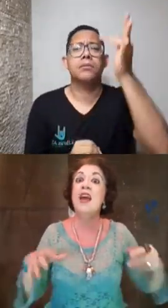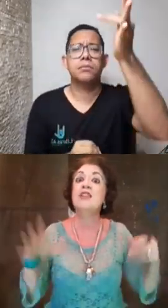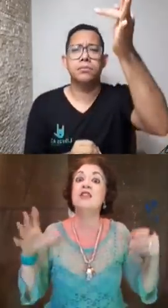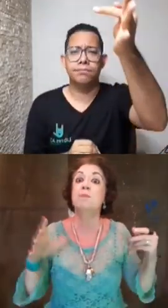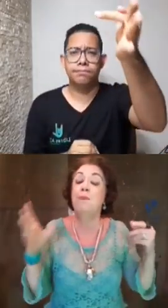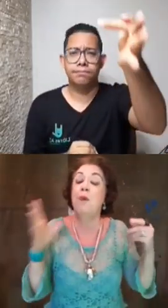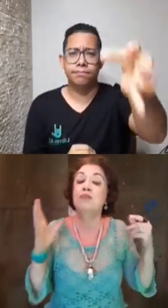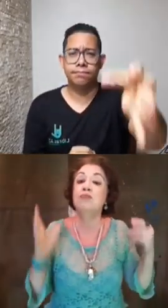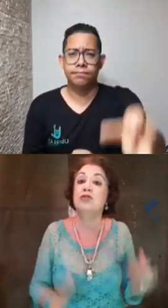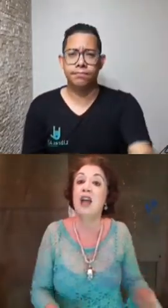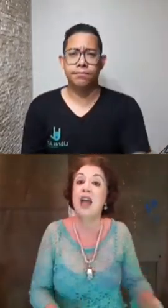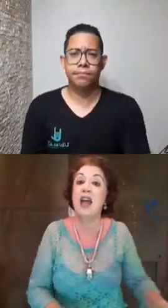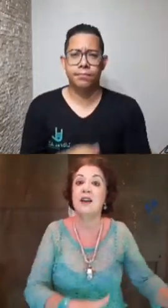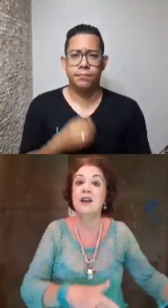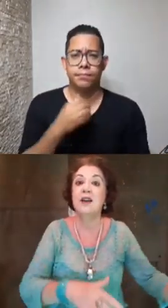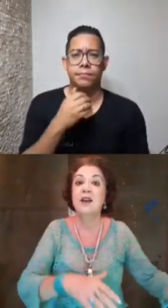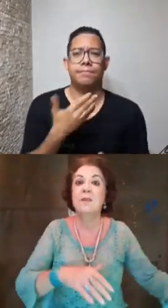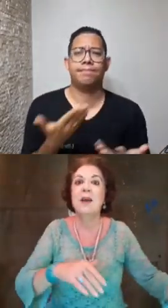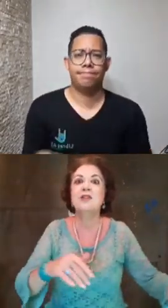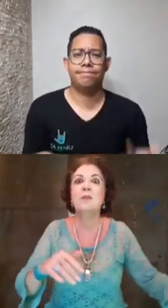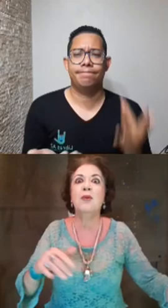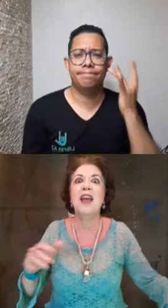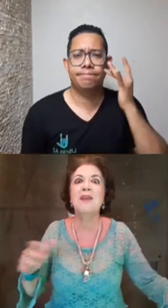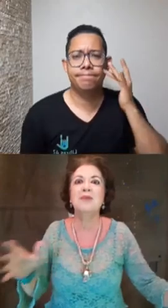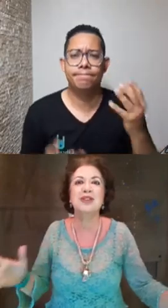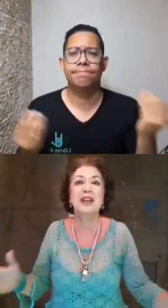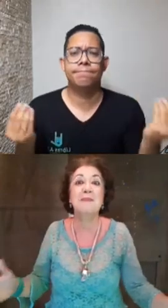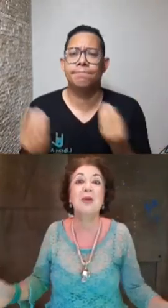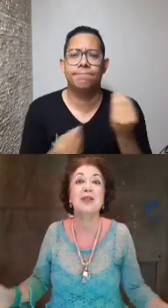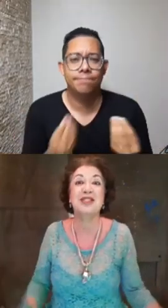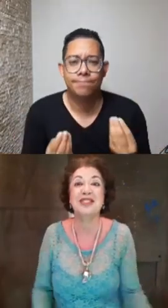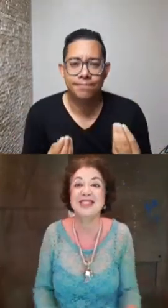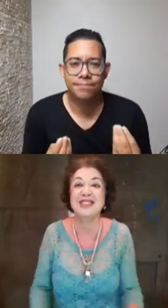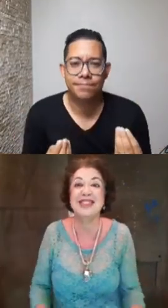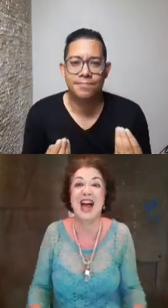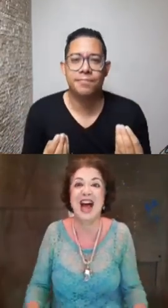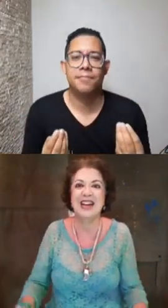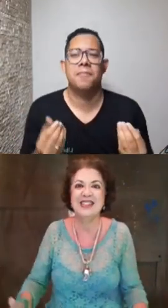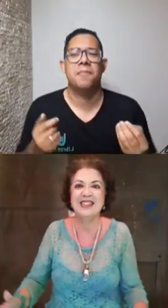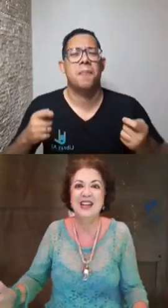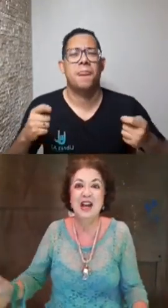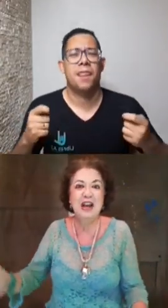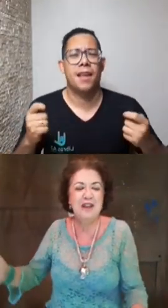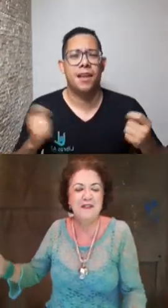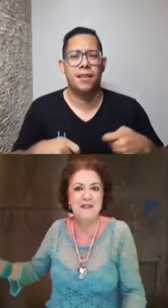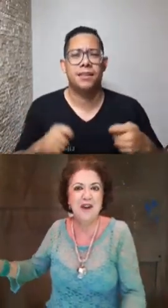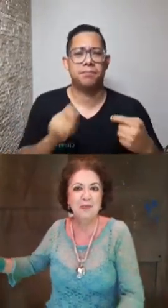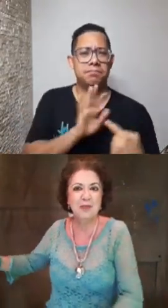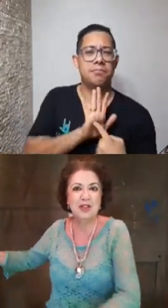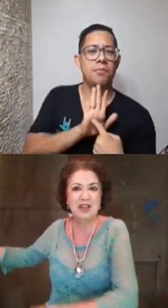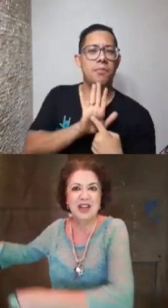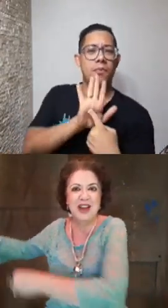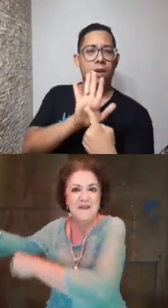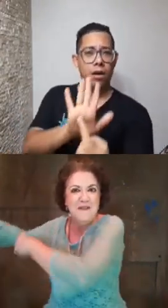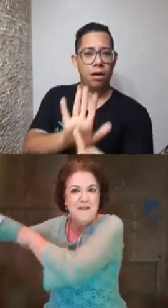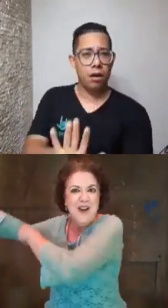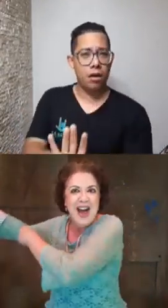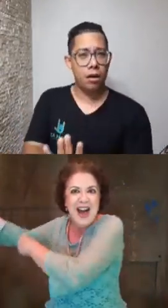podemos responder, mas podemos lhe mostrar e vamos